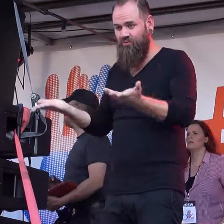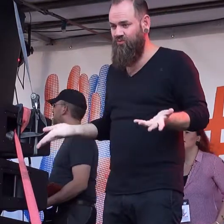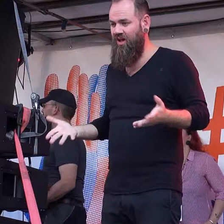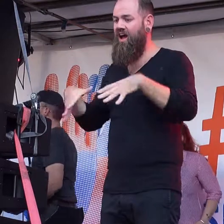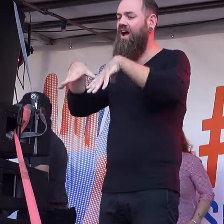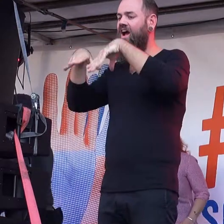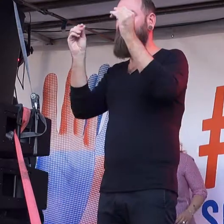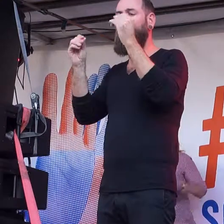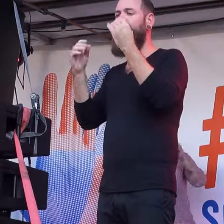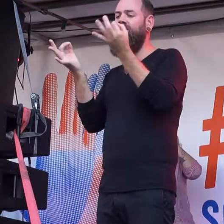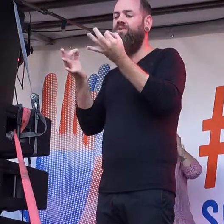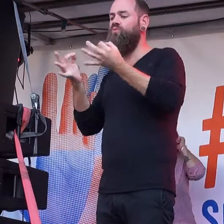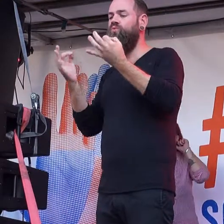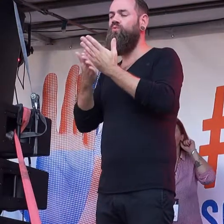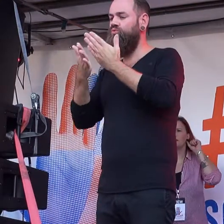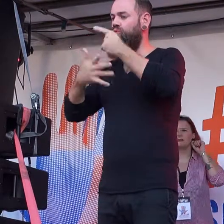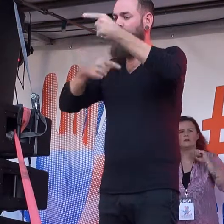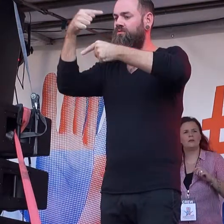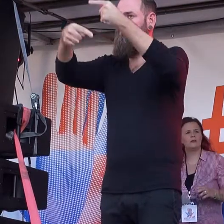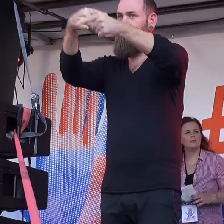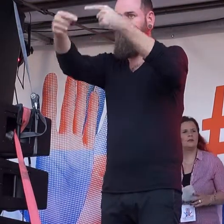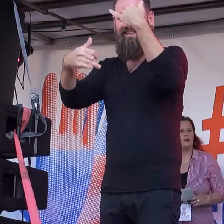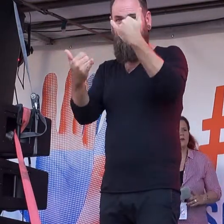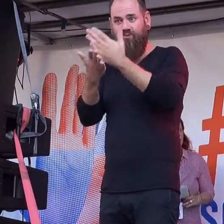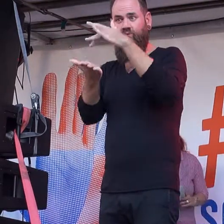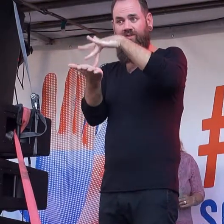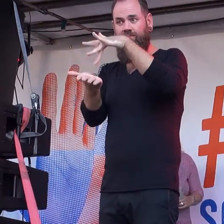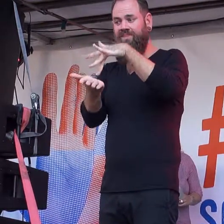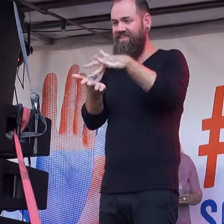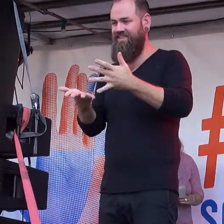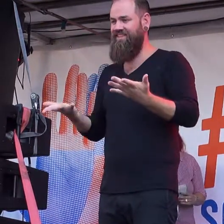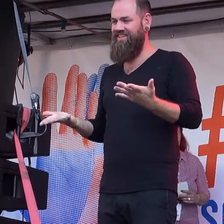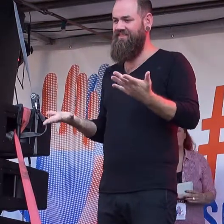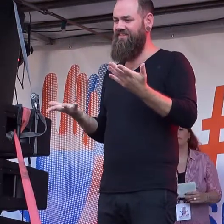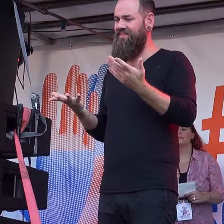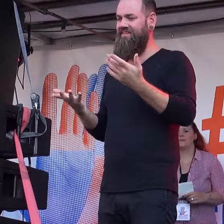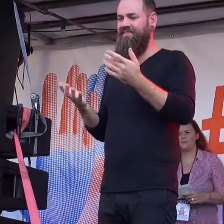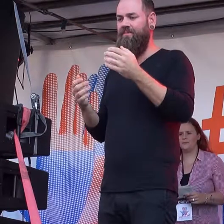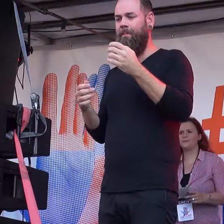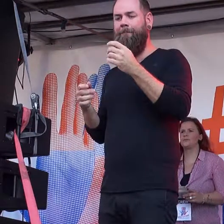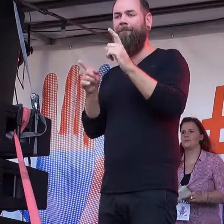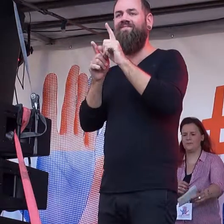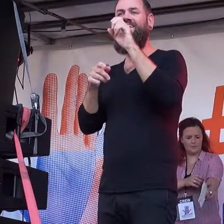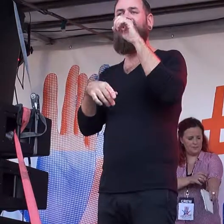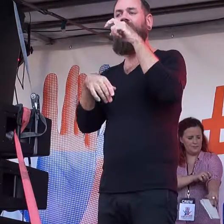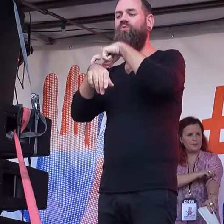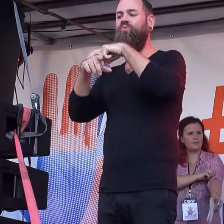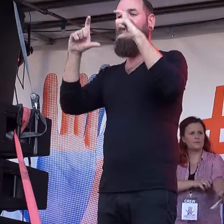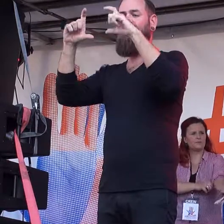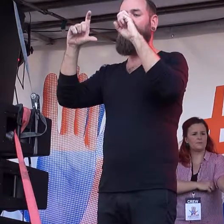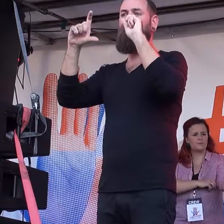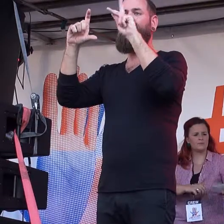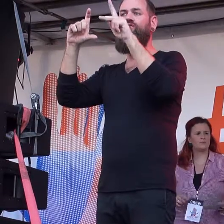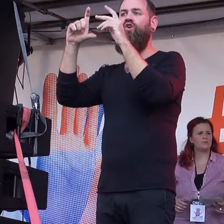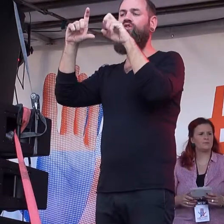mitten drin sind es ist nicht mehr fünf vor zwölf liebe leute es ist fünf nach zwölf und deshalb ist